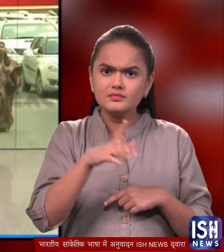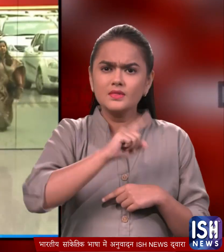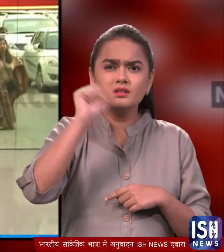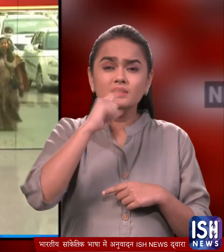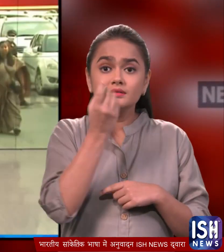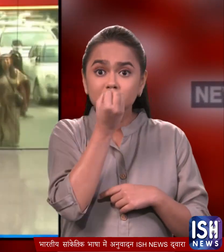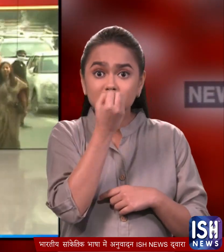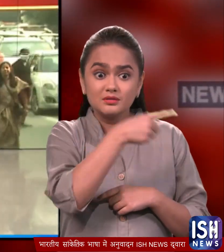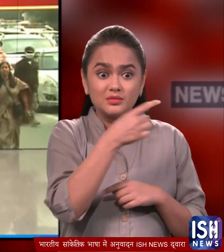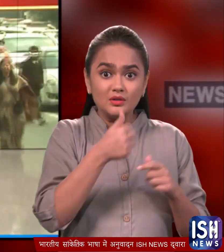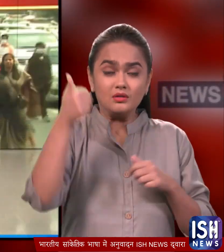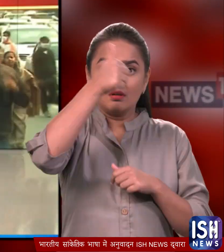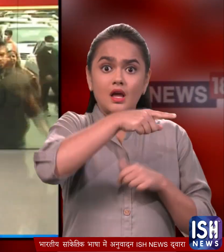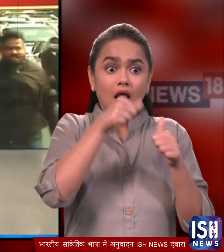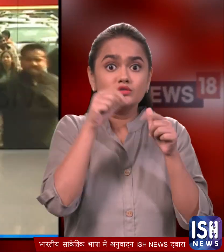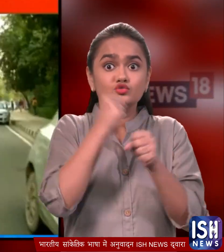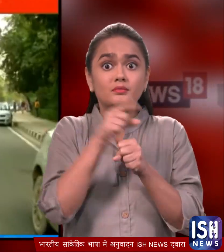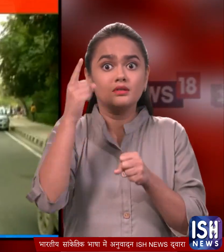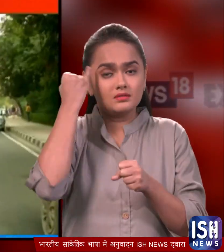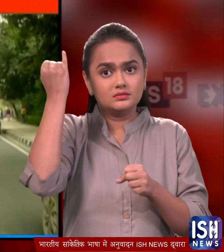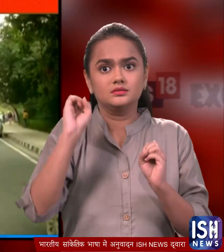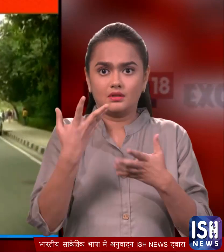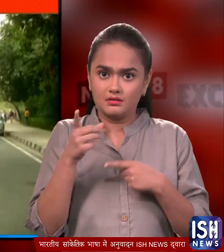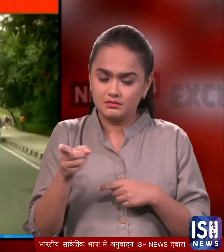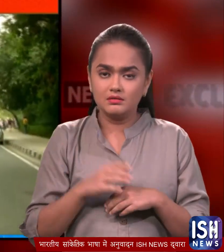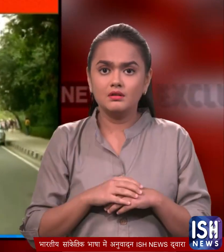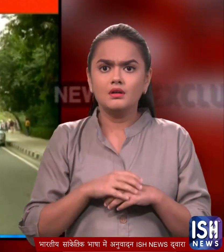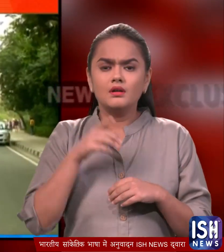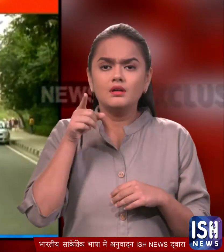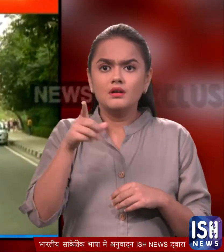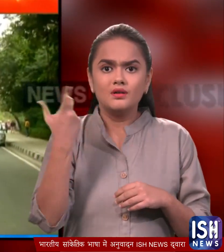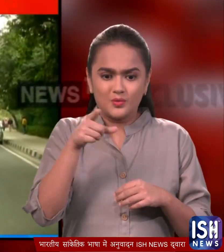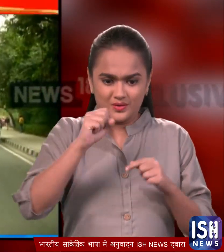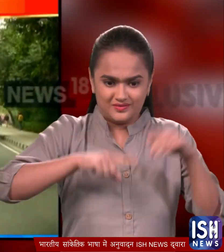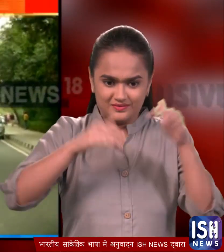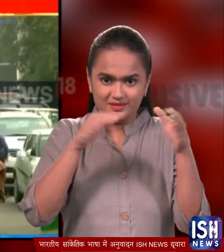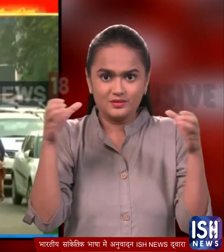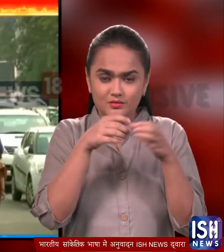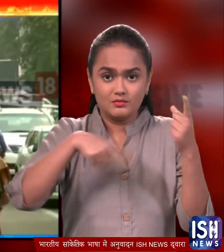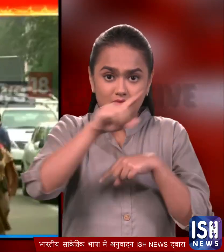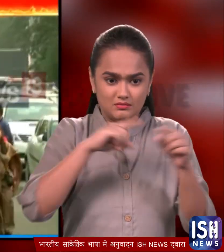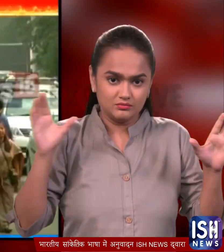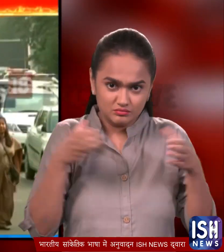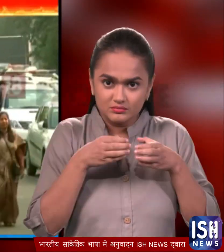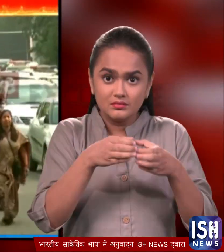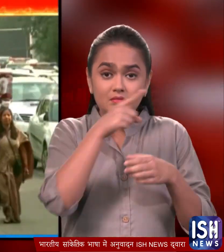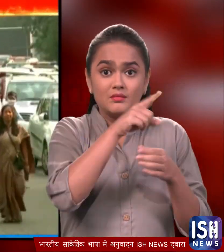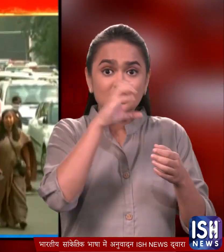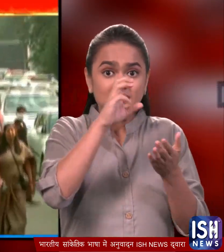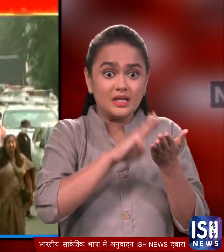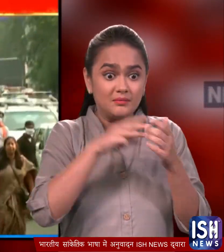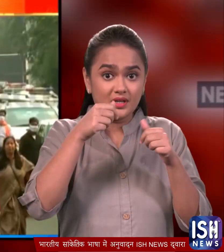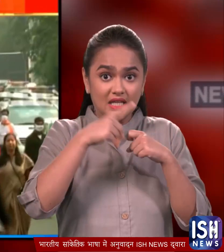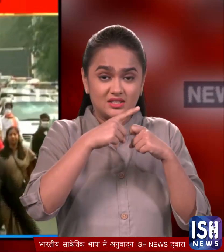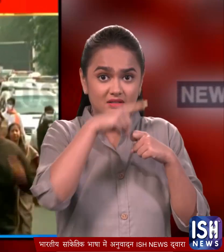के प्रदेश अध्यक्ष आदेश गुप्ता ने किया। जो पार्टी कार्यकर्ताओं के हुजूम के साथ मुख्यमंत्री केजरीवाल के घर की तरफ